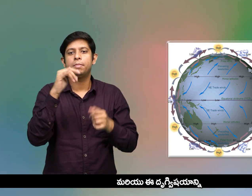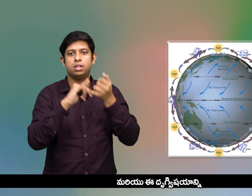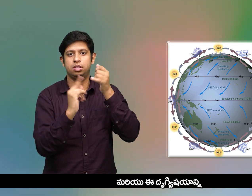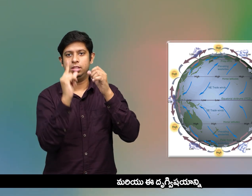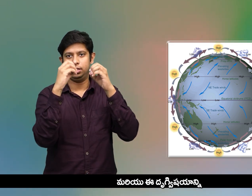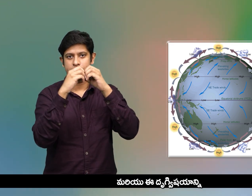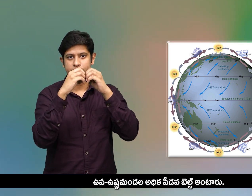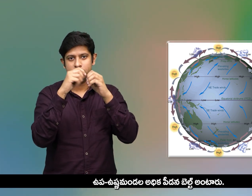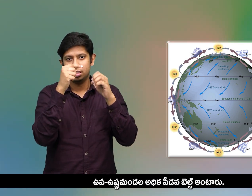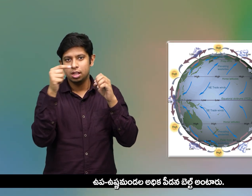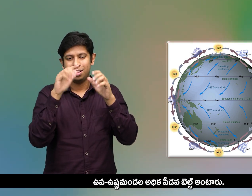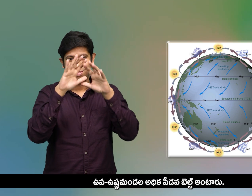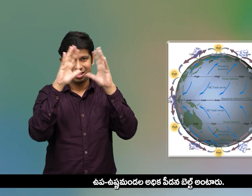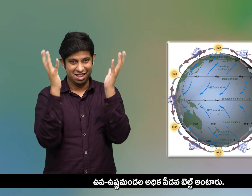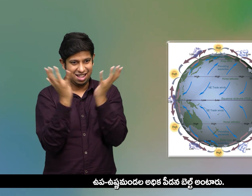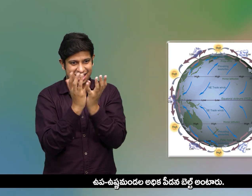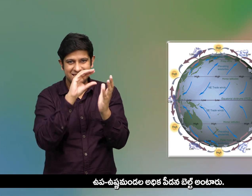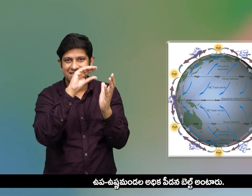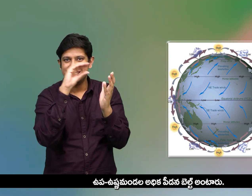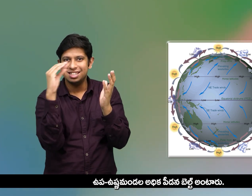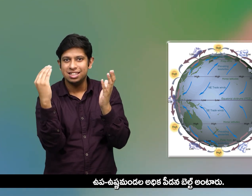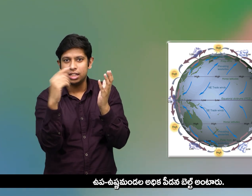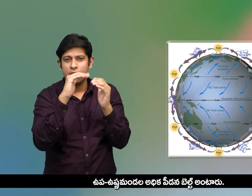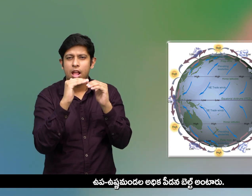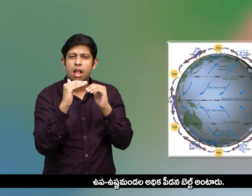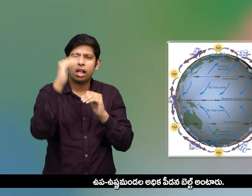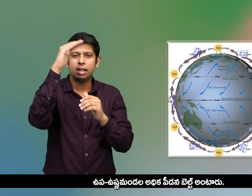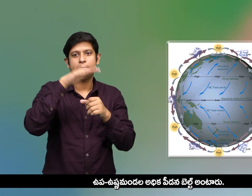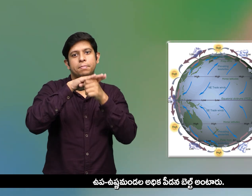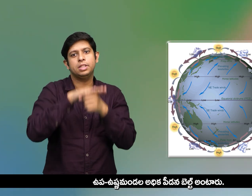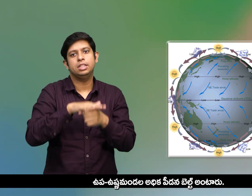దృగ్విషయాన్ని ఉప ఉష్ణమండల అధిక పీడన బెల్ట్ అంటారు.